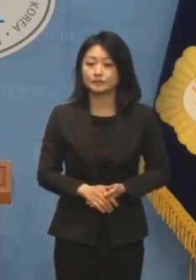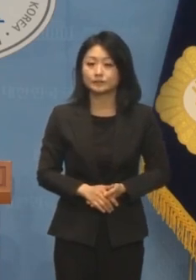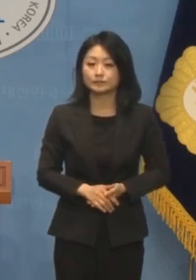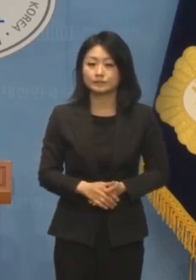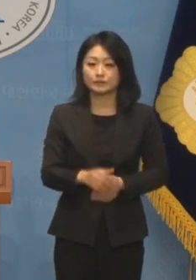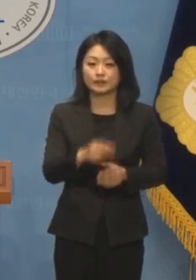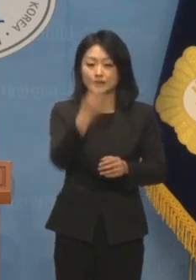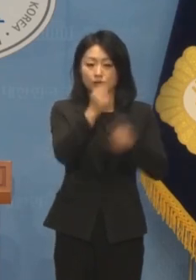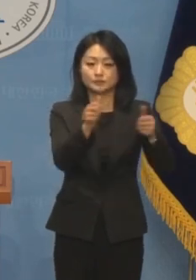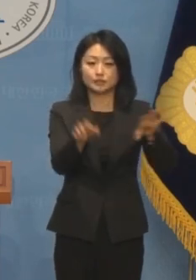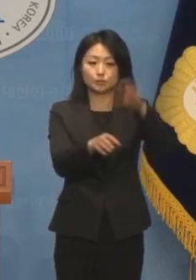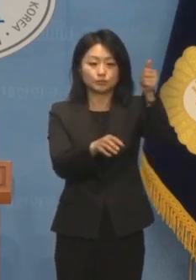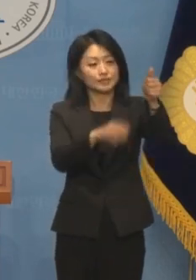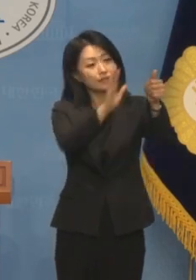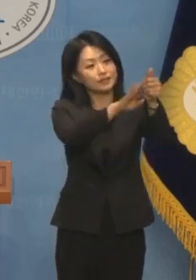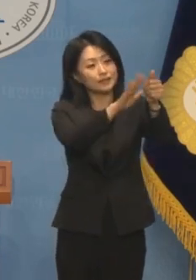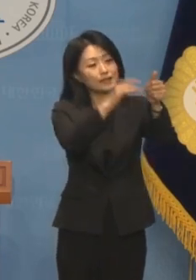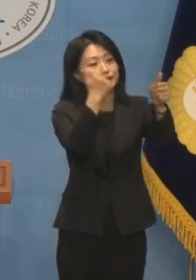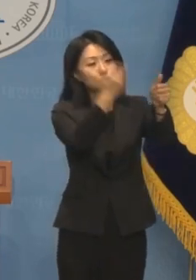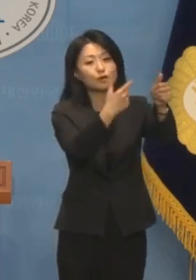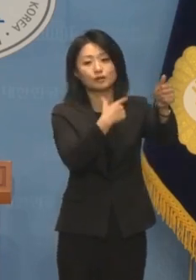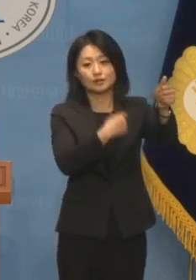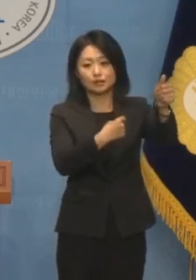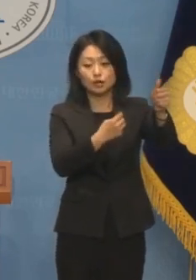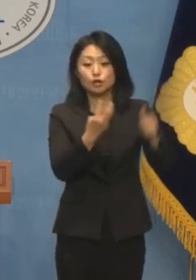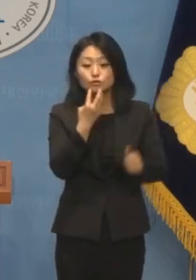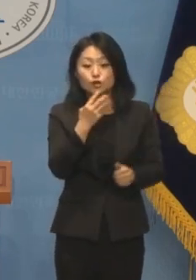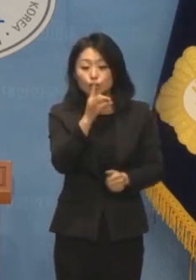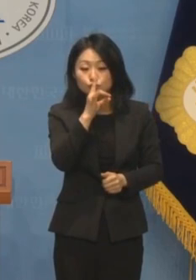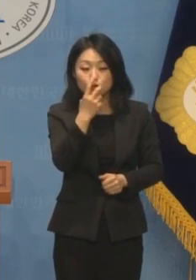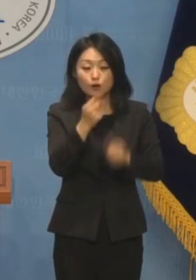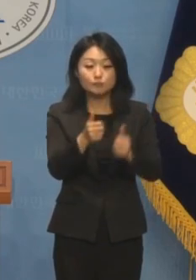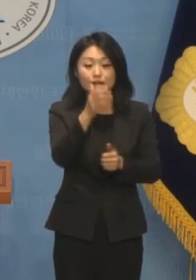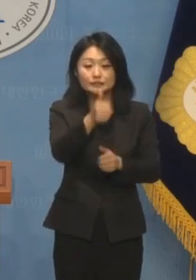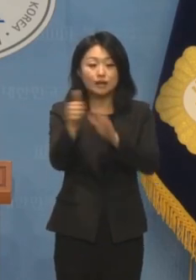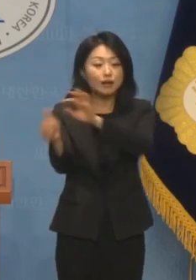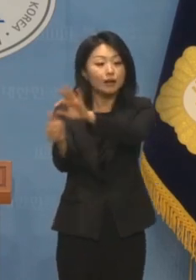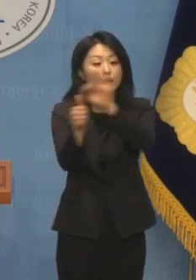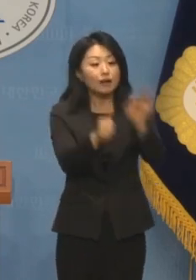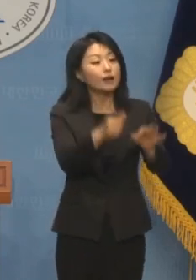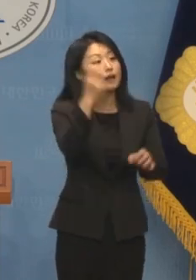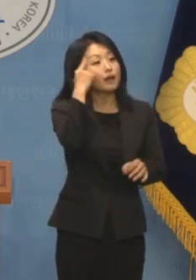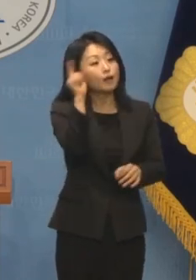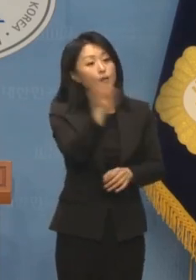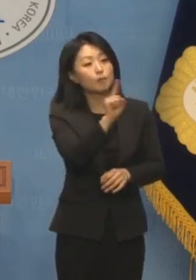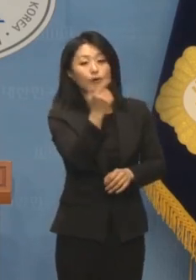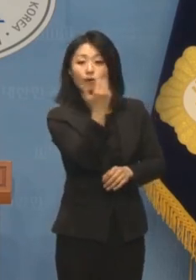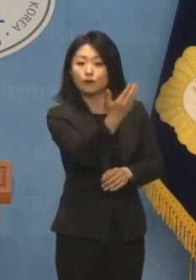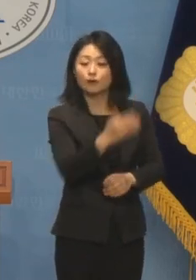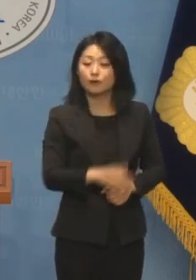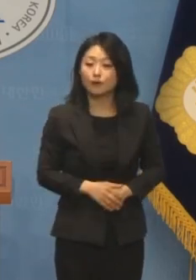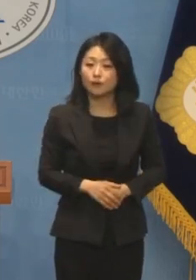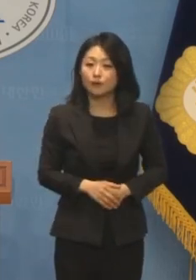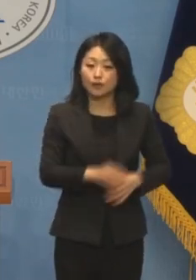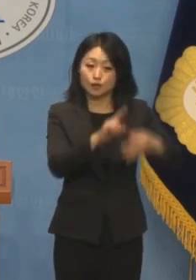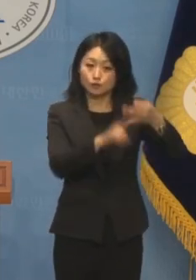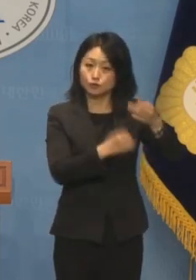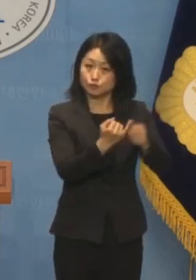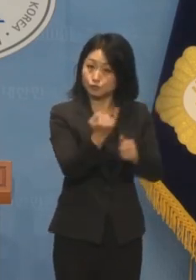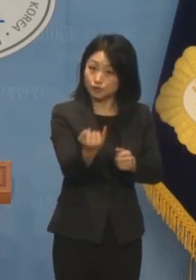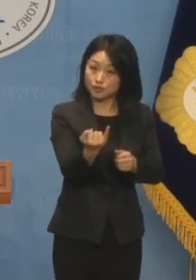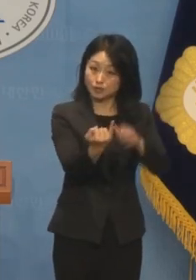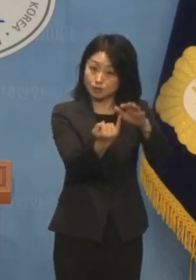이원석 검찰총장에게 묻습니다. 이번 서울중앙지검장 인사 어떻게 생각하십니까? 김건희 여사